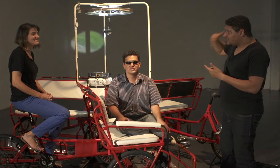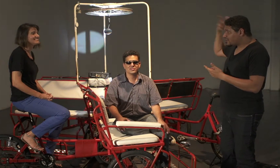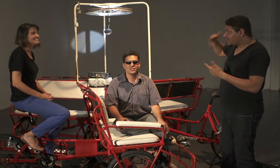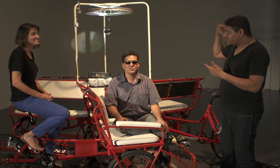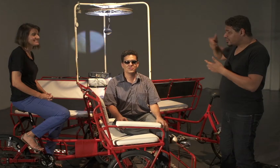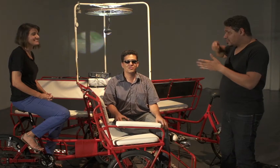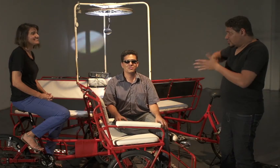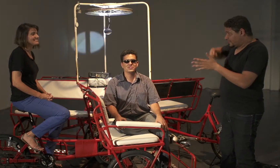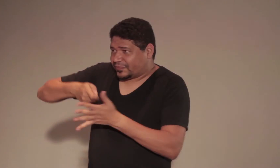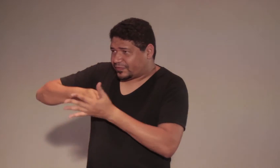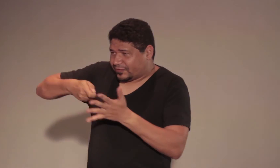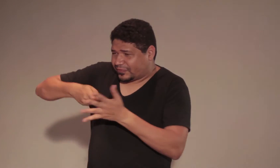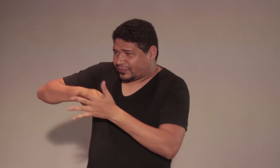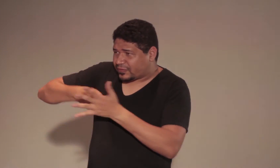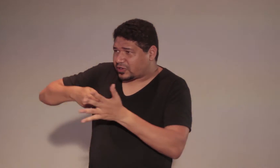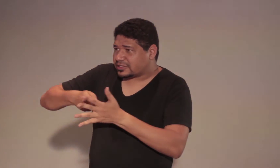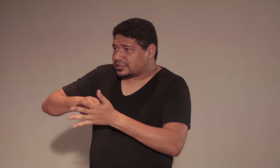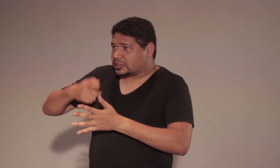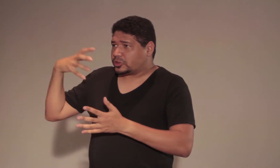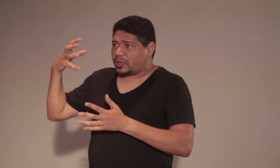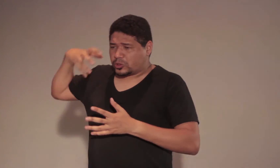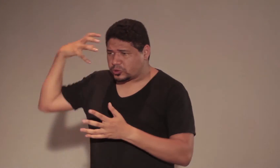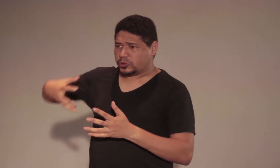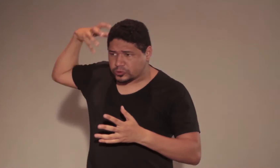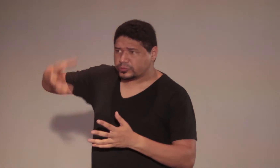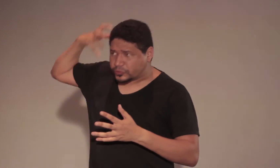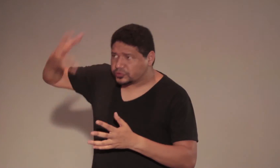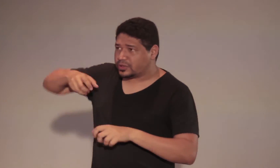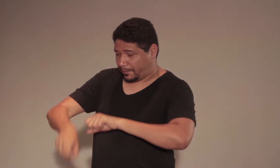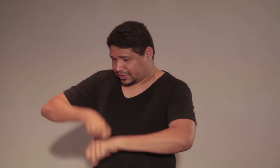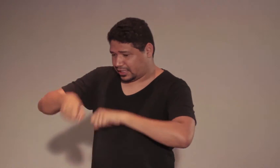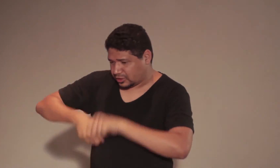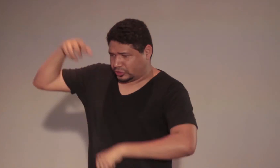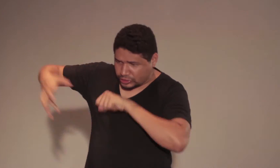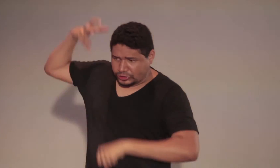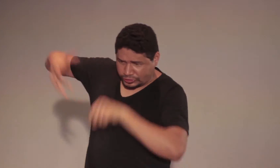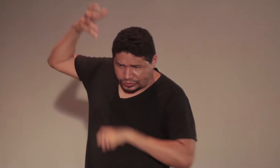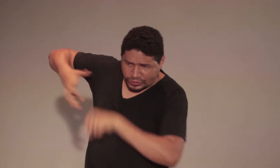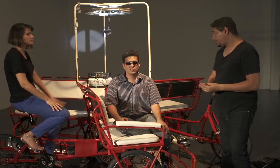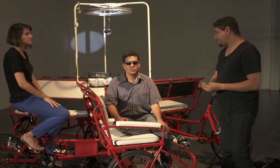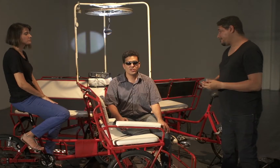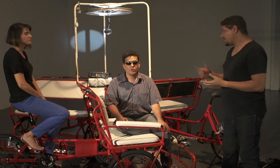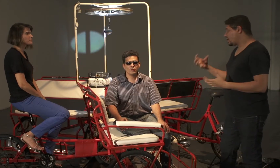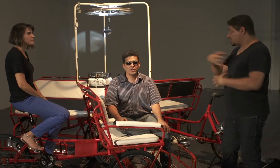Intenso Eu vim perceber isso Com o ritmo Da minha pedalada Eu acho Eu que o sentido Da obra